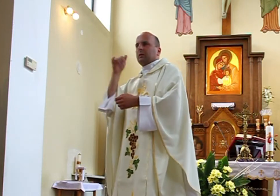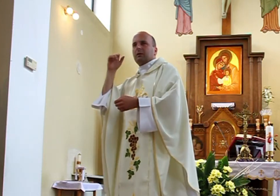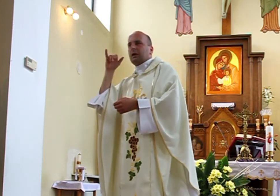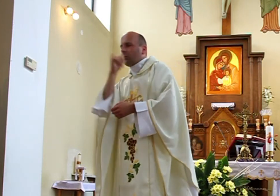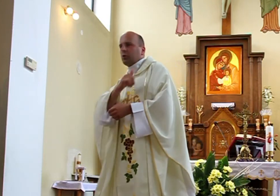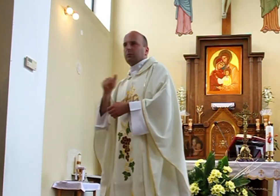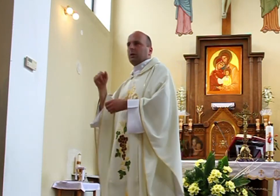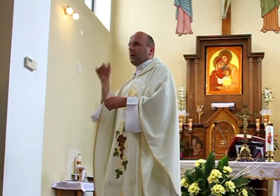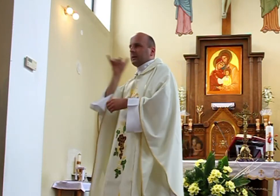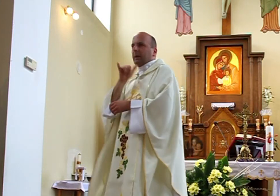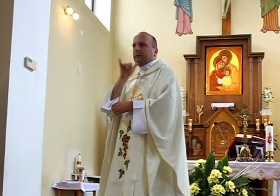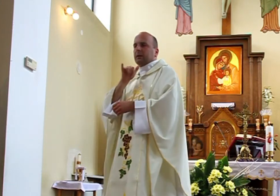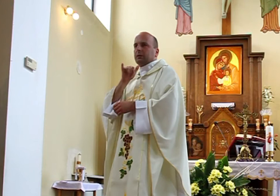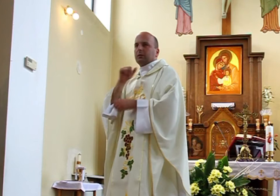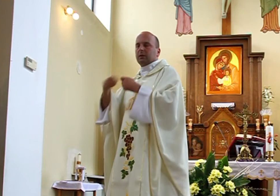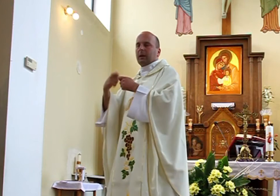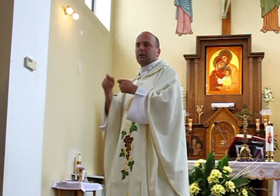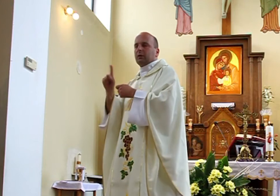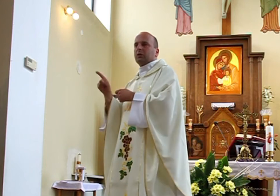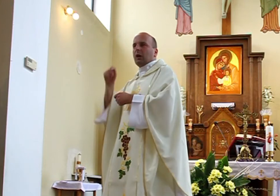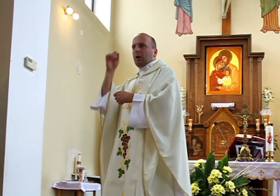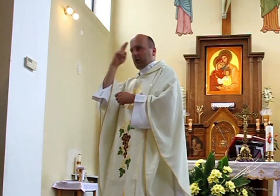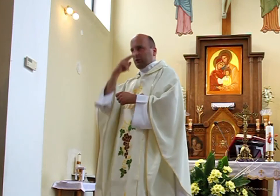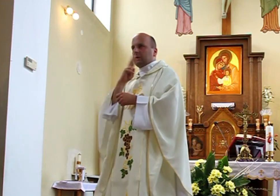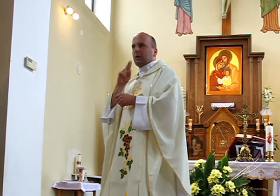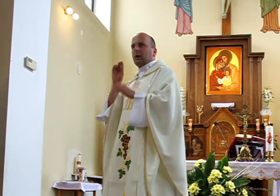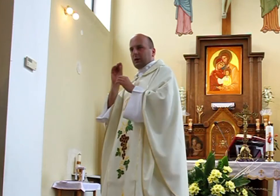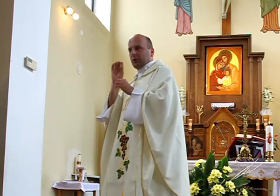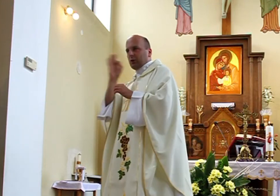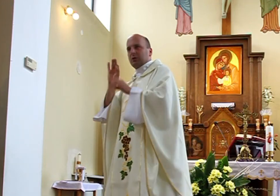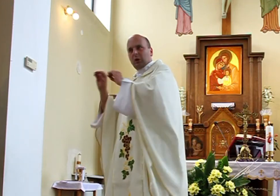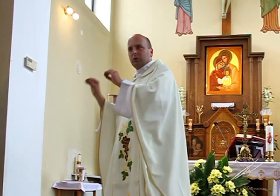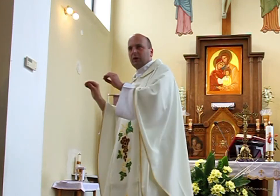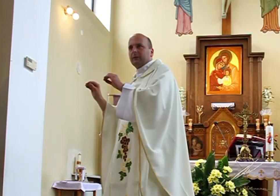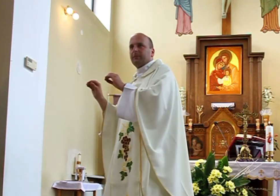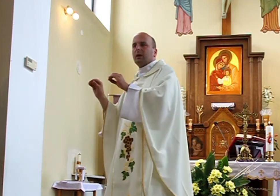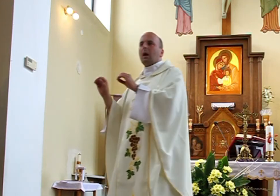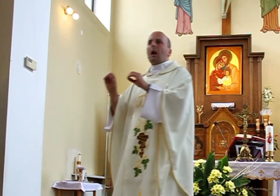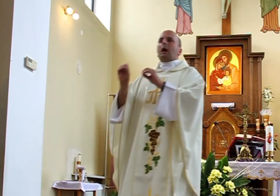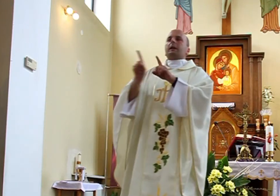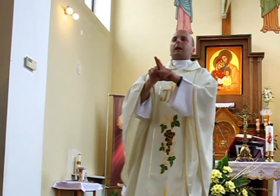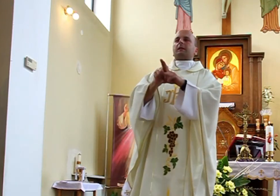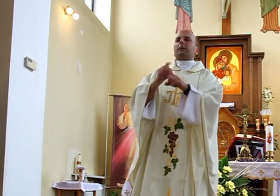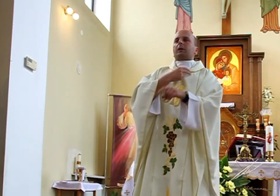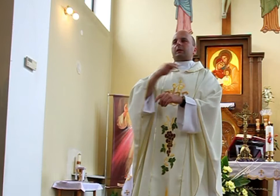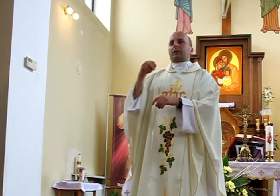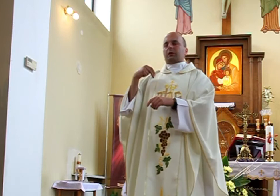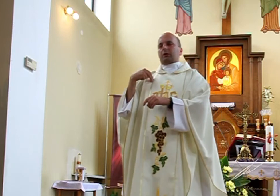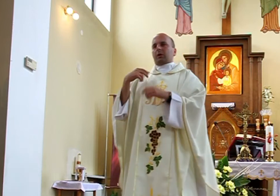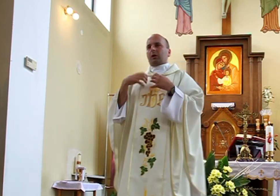Nie muszą sprawdzać, czy rodzice dobrze nauczają. I tak samo jest w naszym